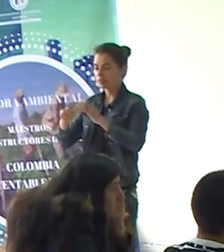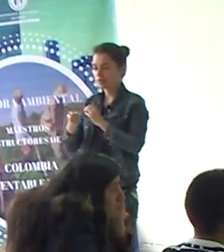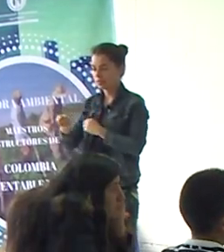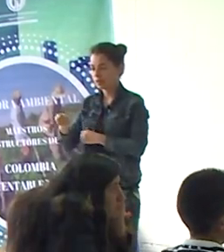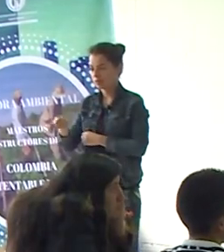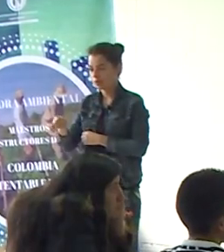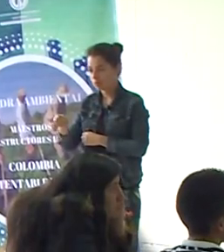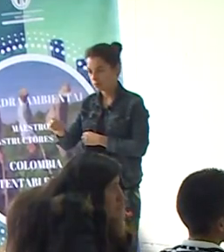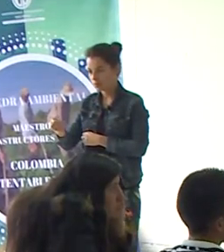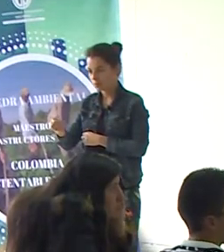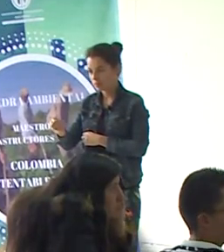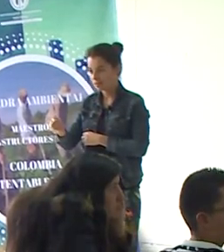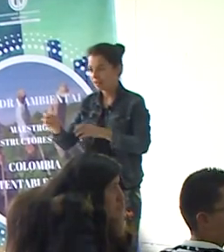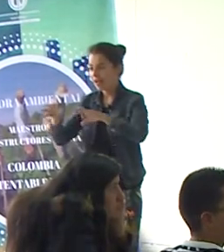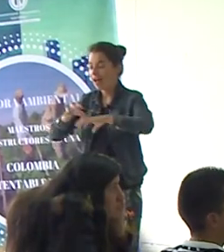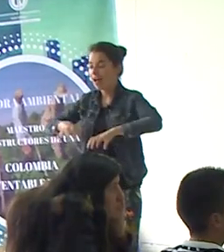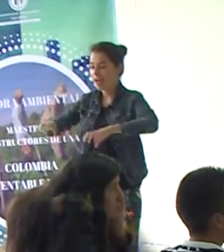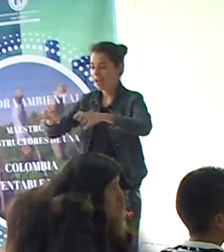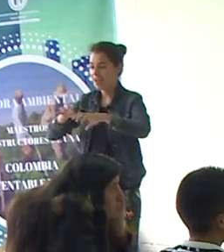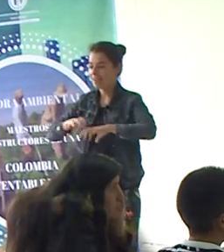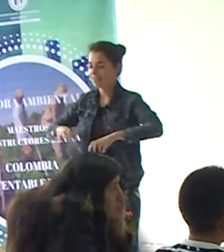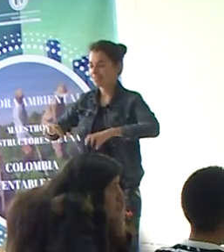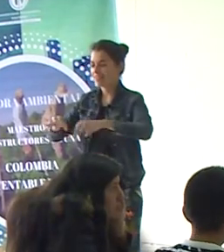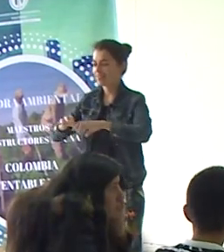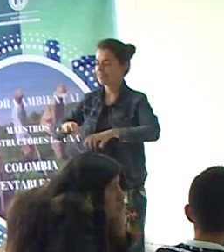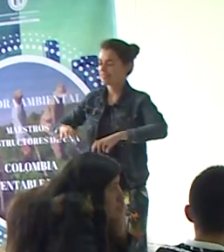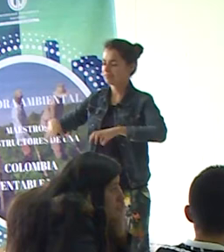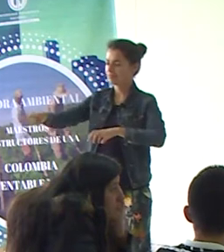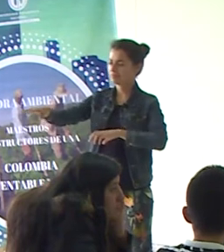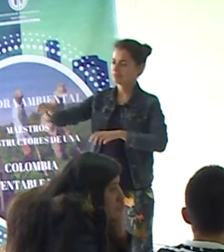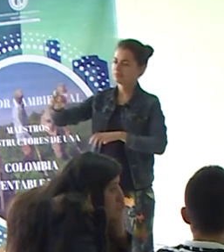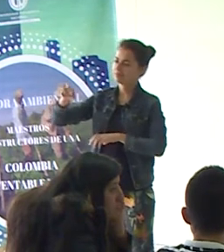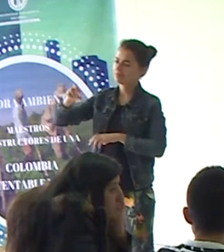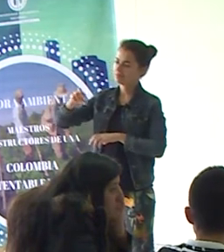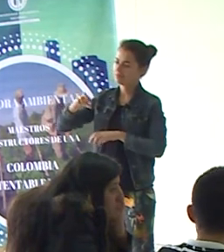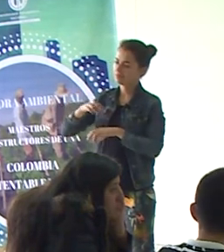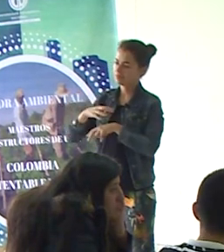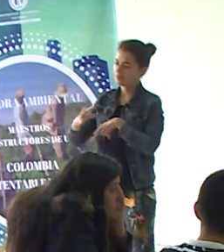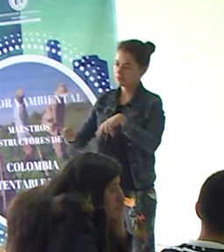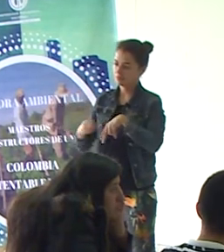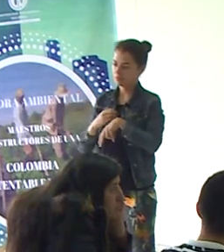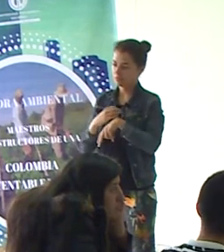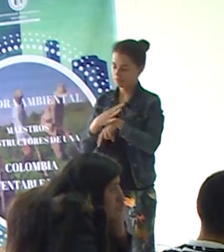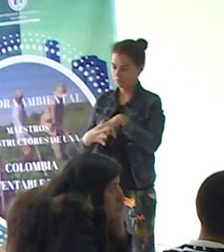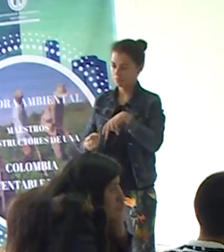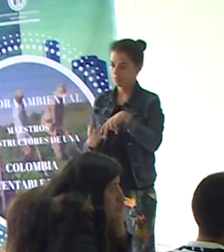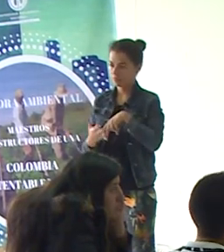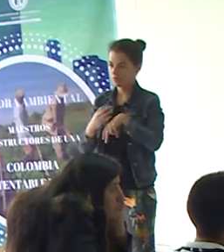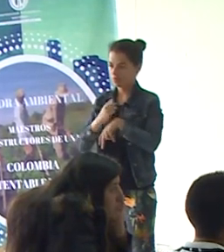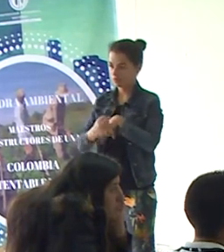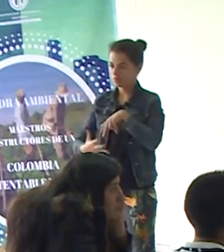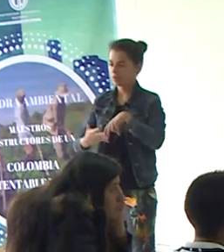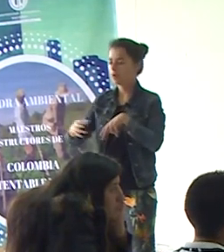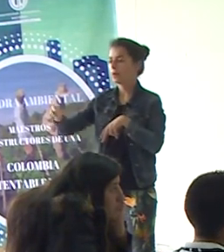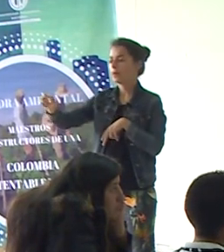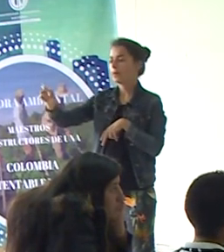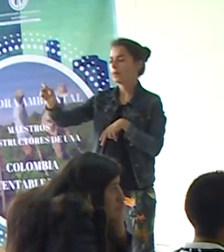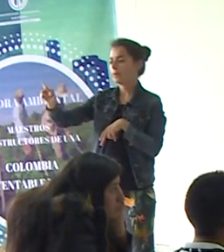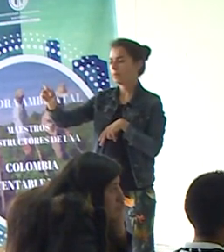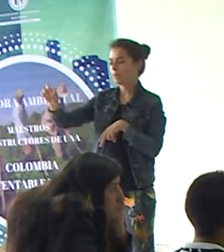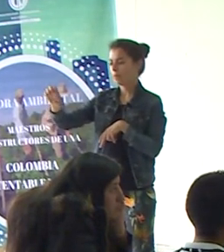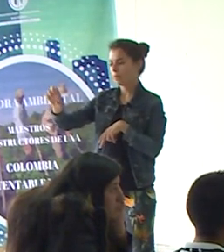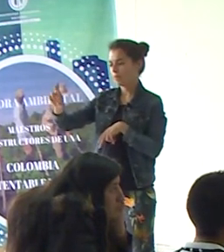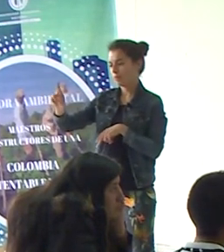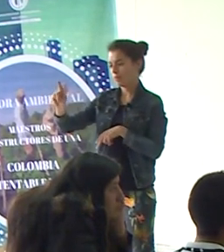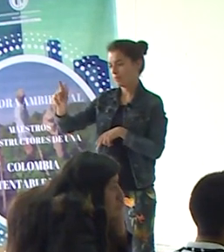una actividad performática como acto central de ésta cátedra